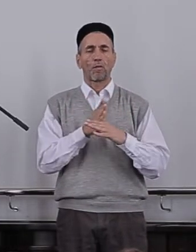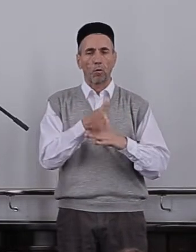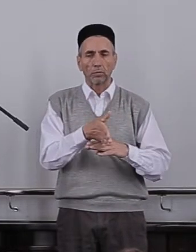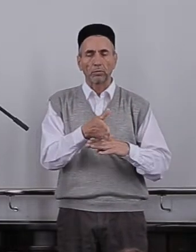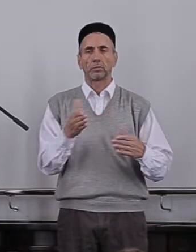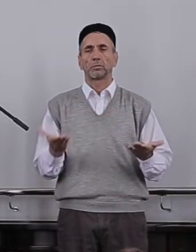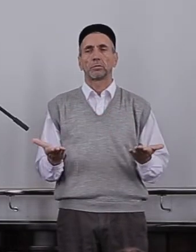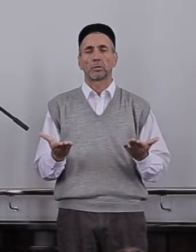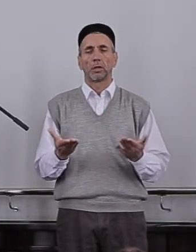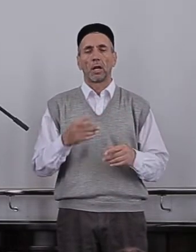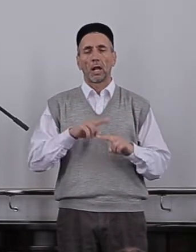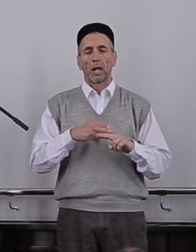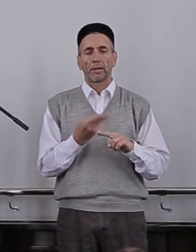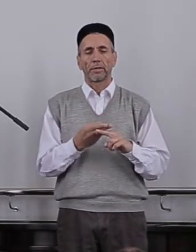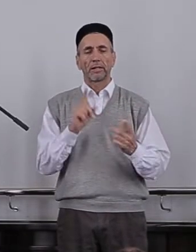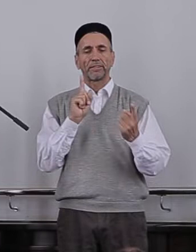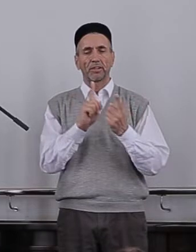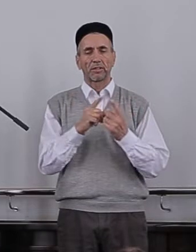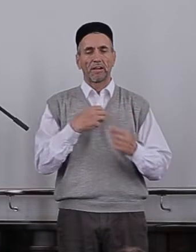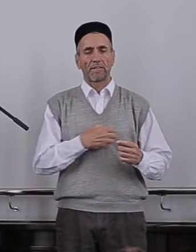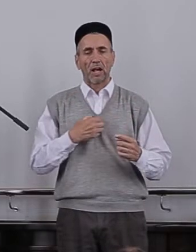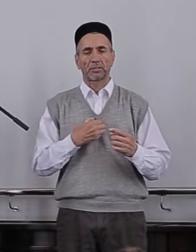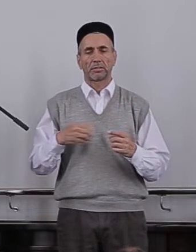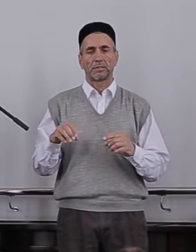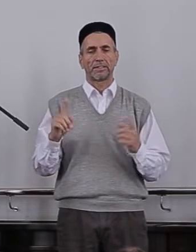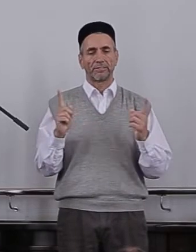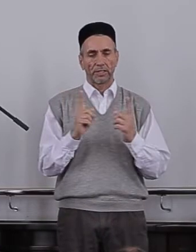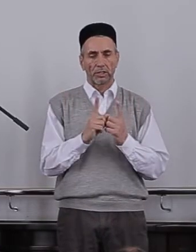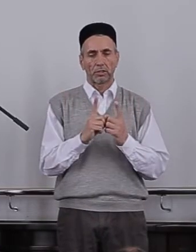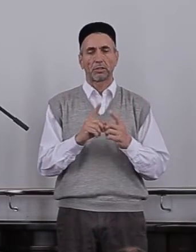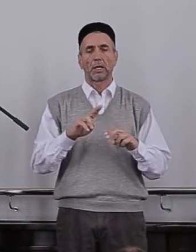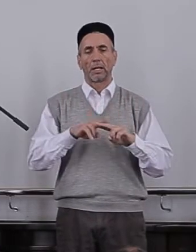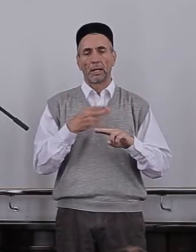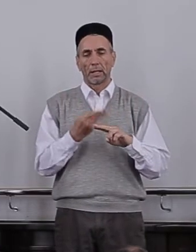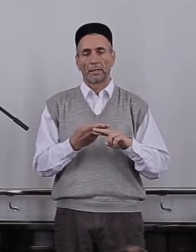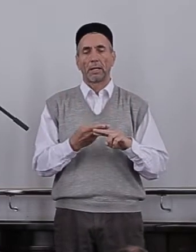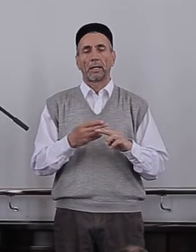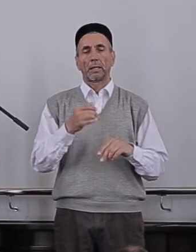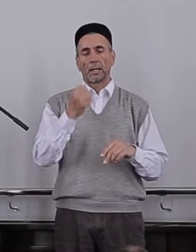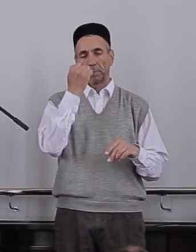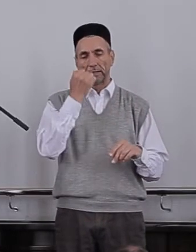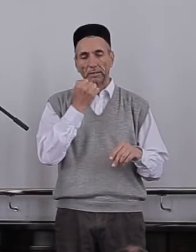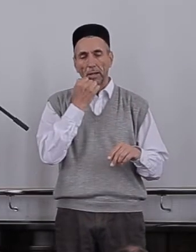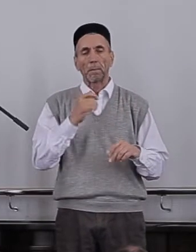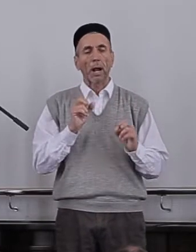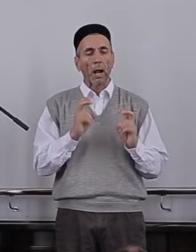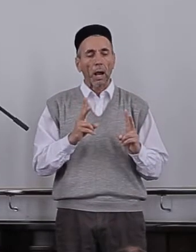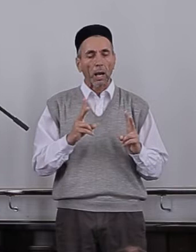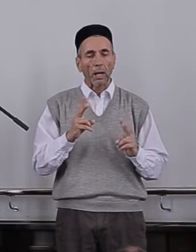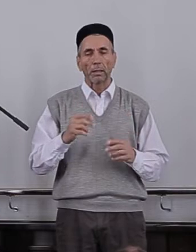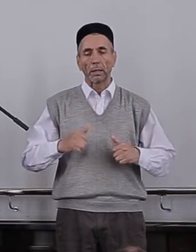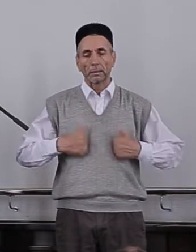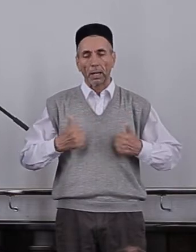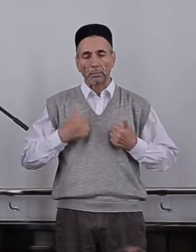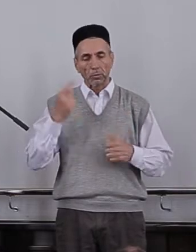yeki orden birliğe siz işleydiniz, sizini rahmet ederiz sizge. Biz niçin kiyinip barar